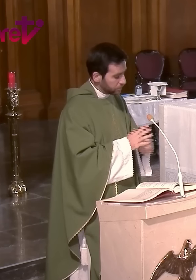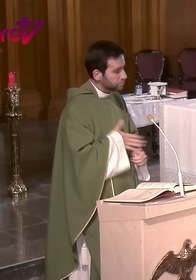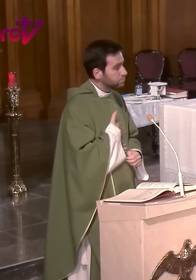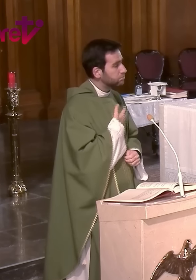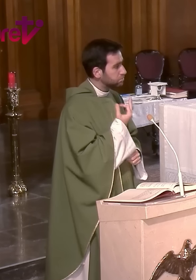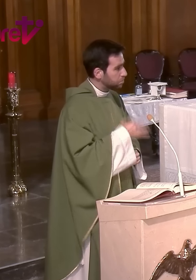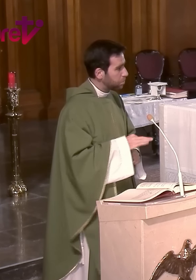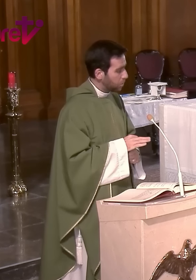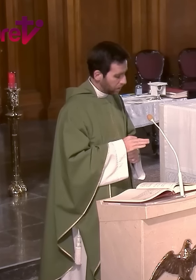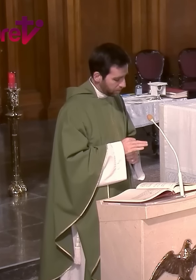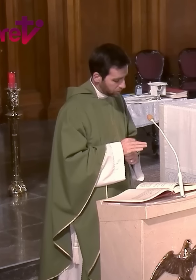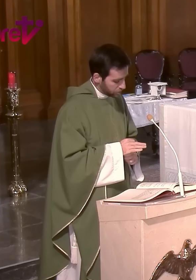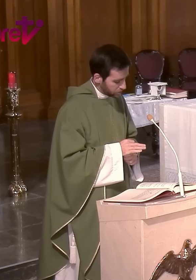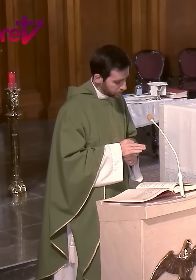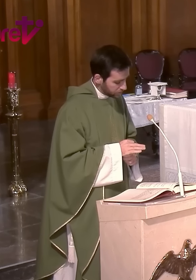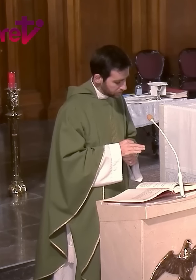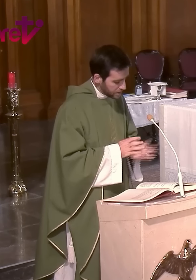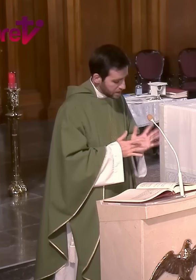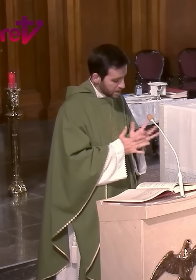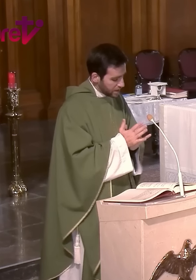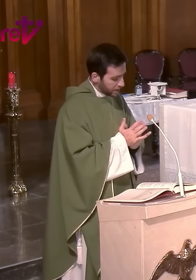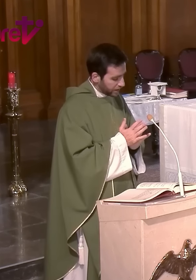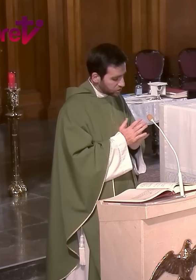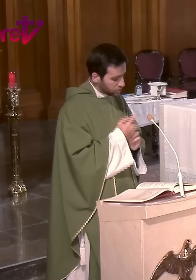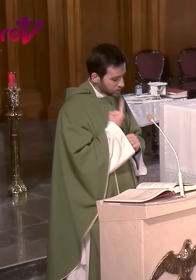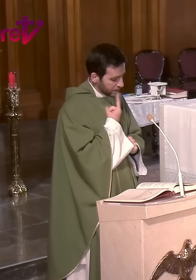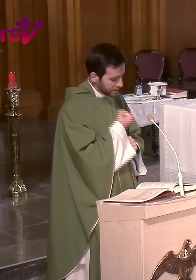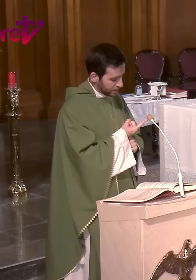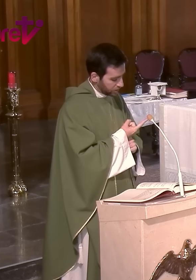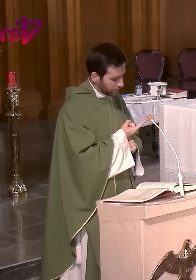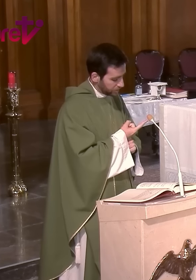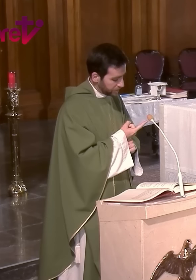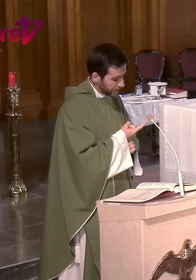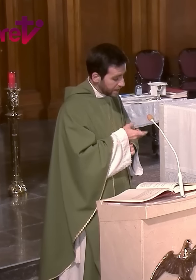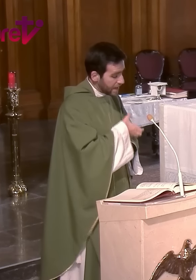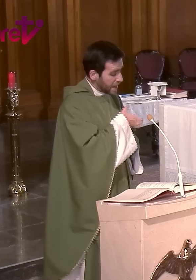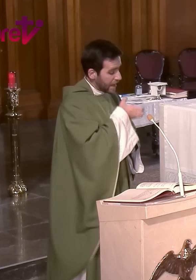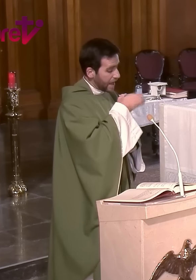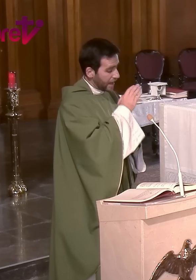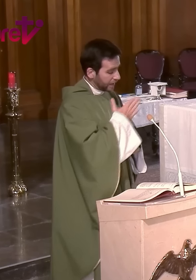Contestaron: Podemos. Jesús les dijo: